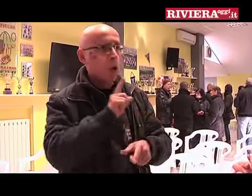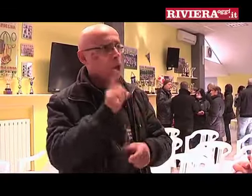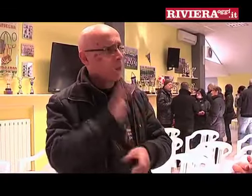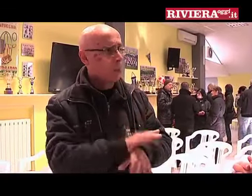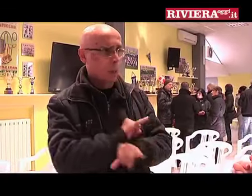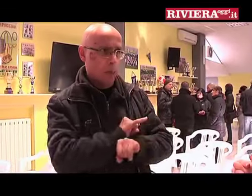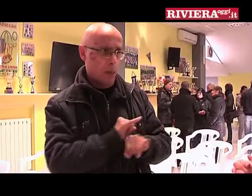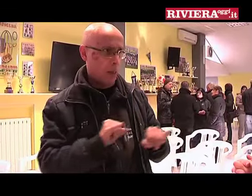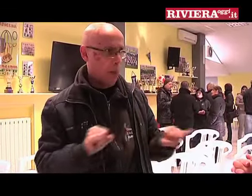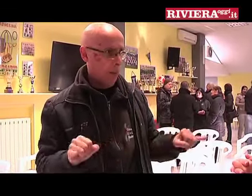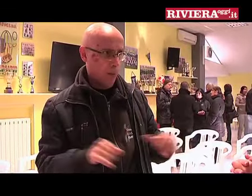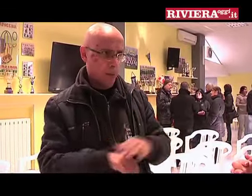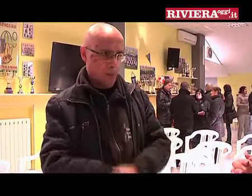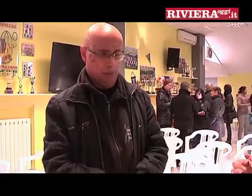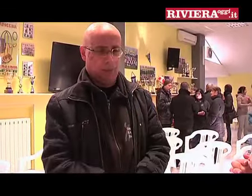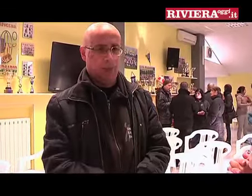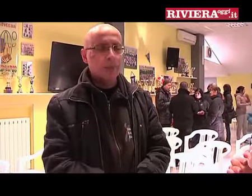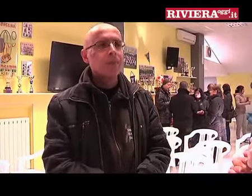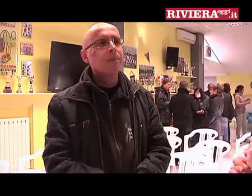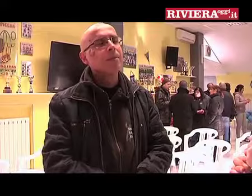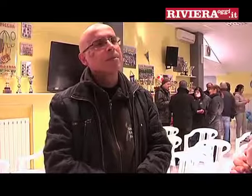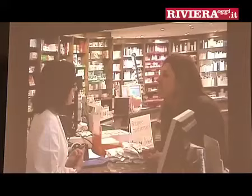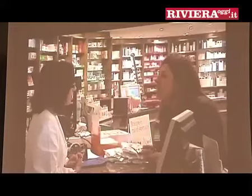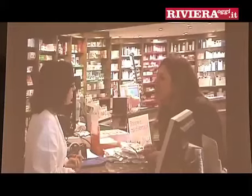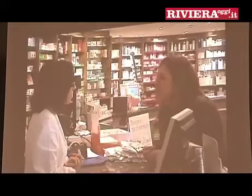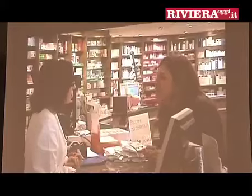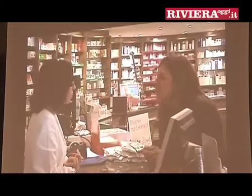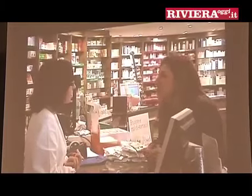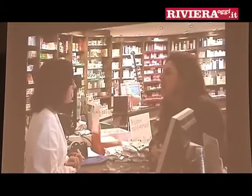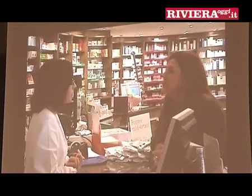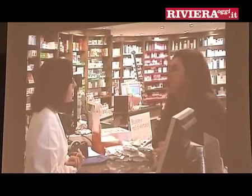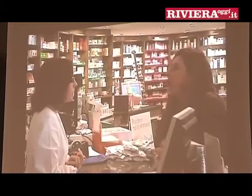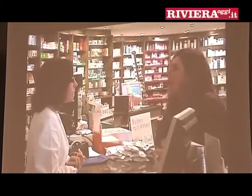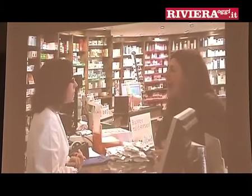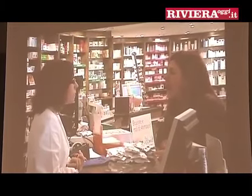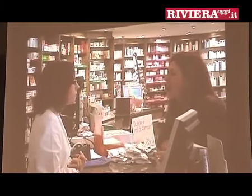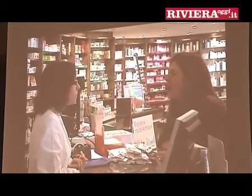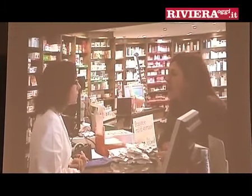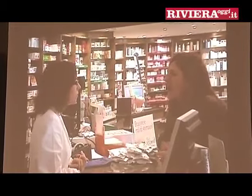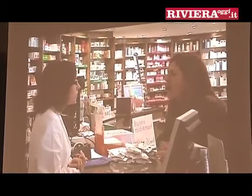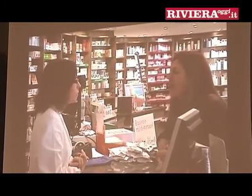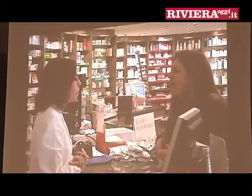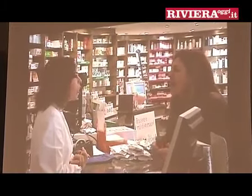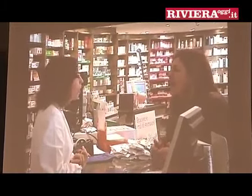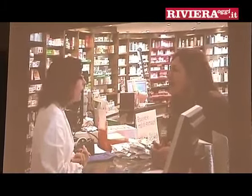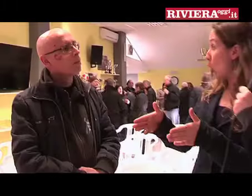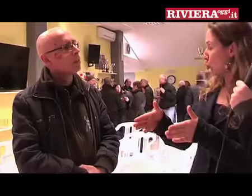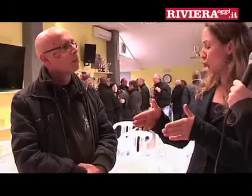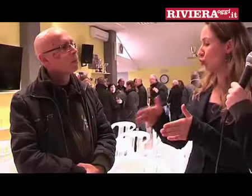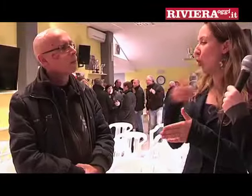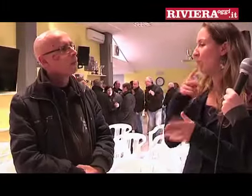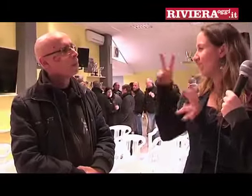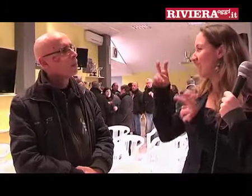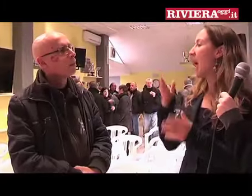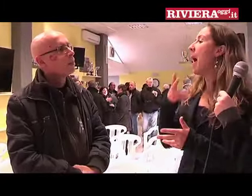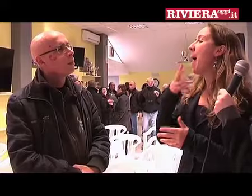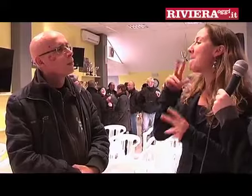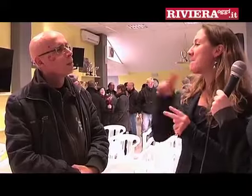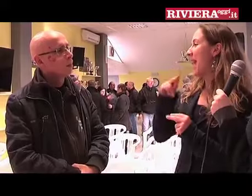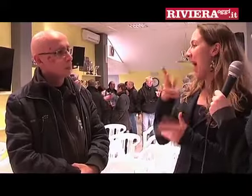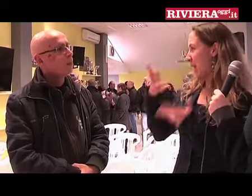È un'associazione che non si ferma mai. A proposito di questo corso, parlare con le mani, vogliamo dire quali